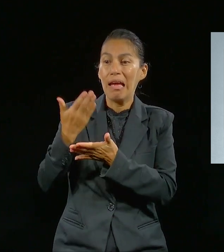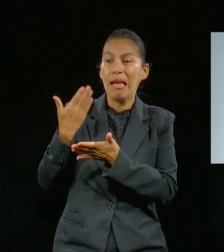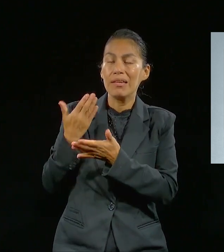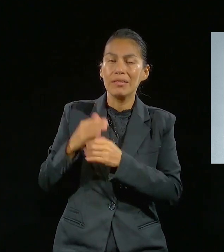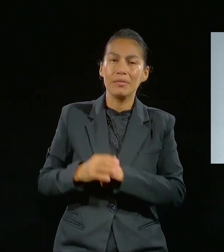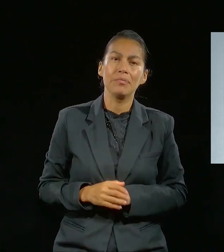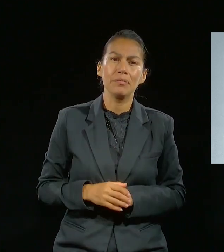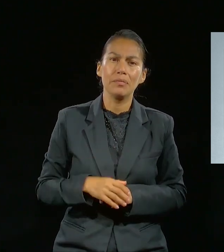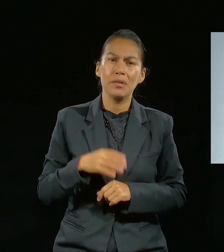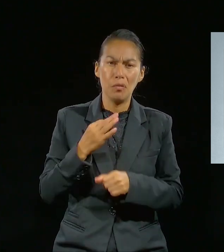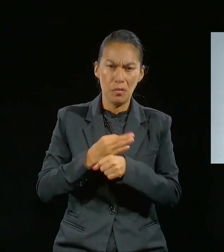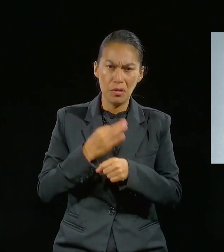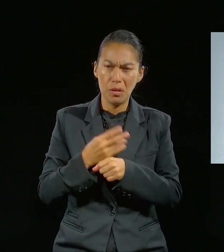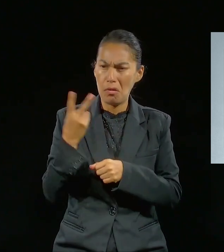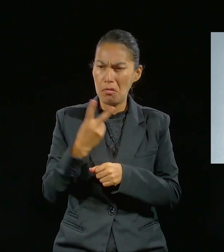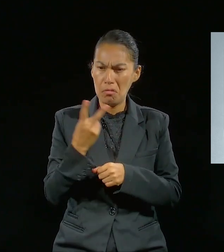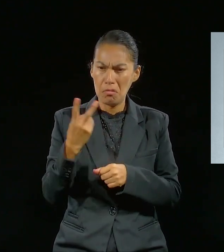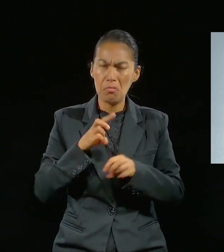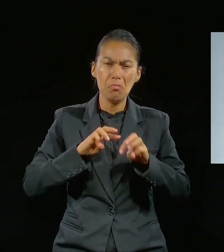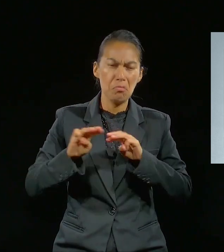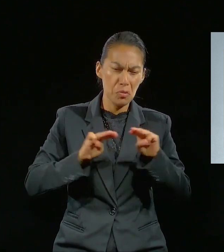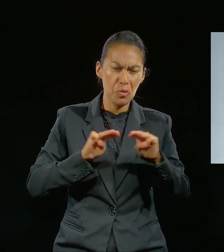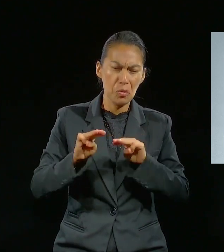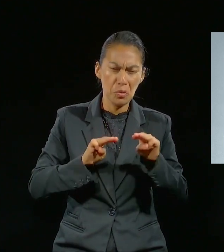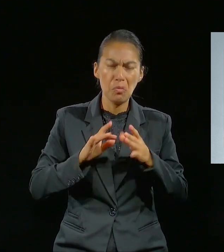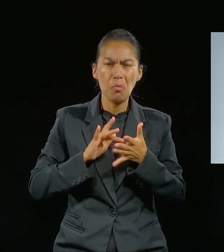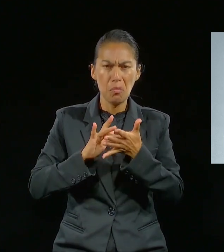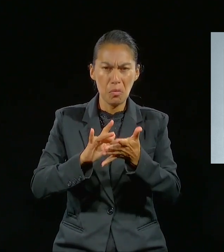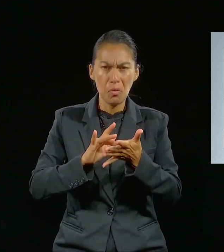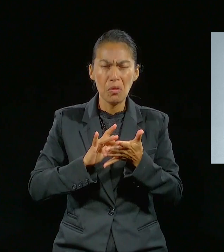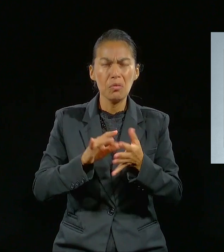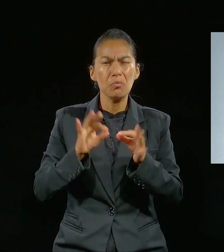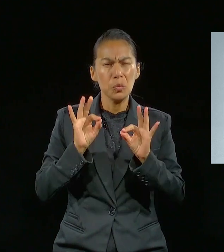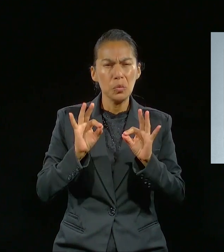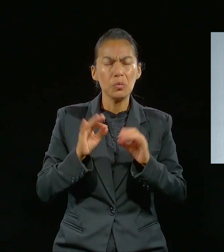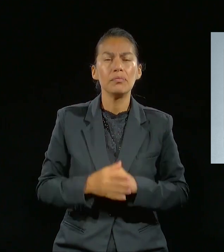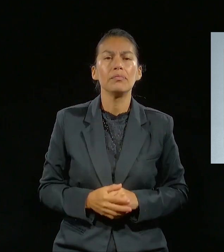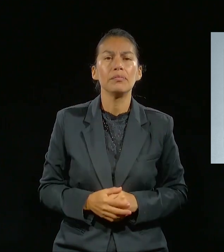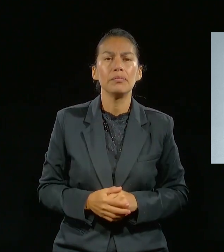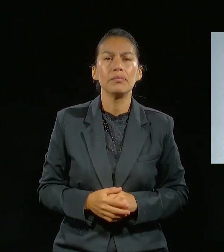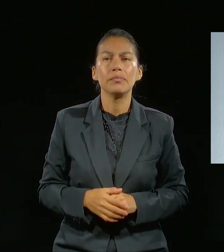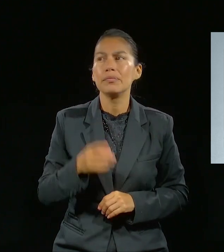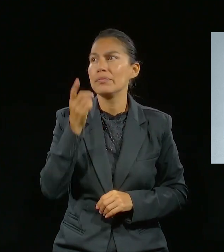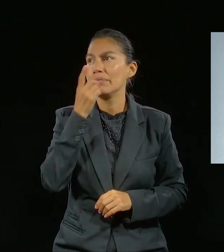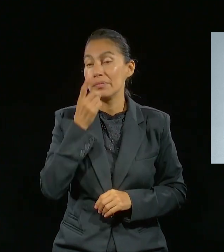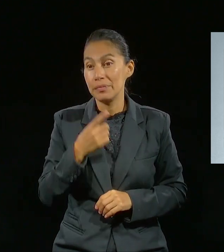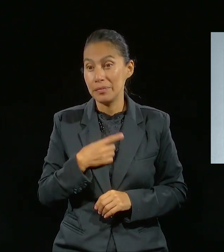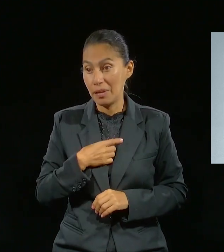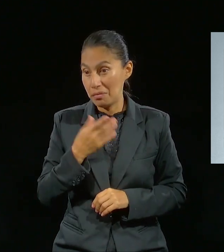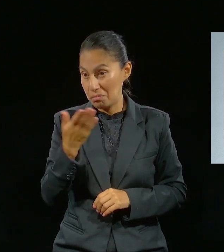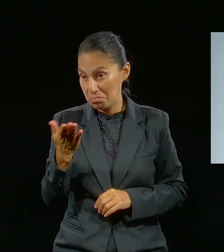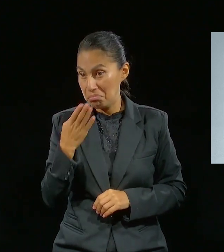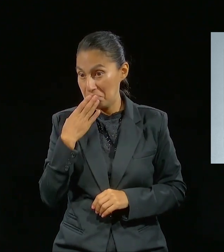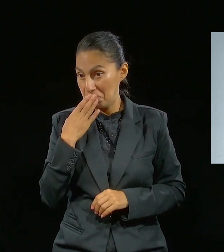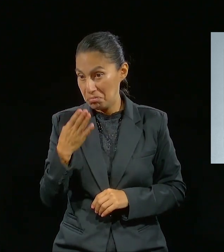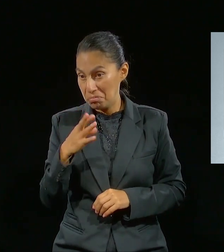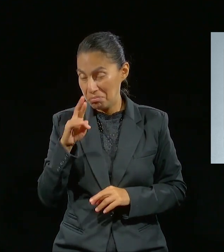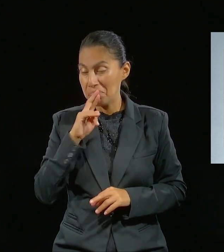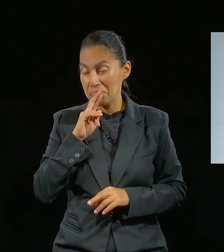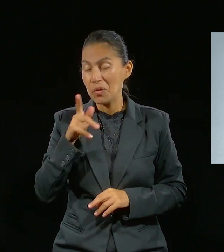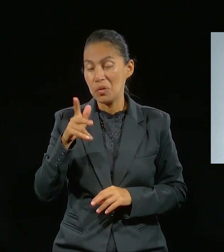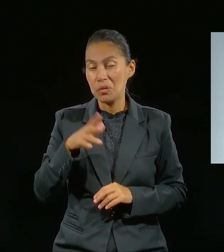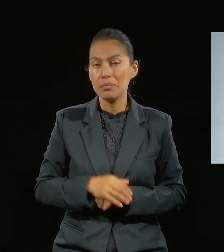antes. Y ahorita están en los ministerios, ellos dos están muy compaginados. Entonces me dice, mamá, Dios la